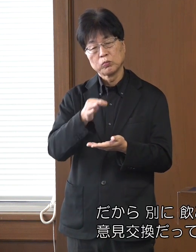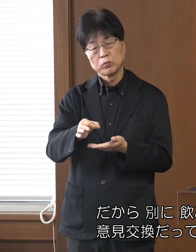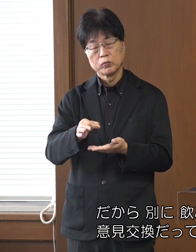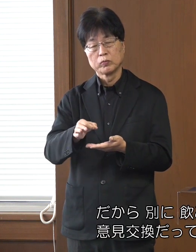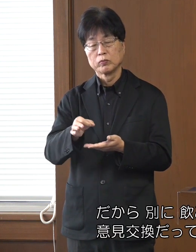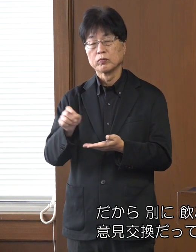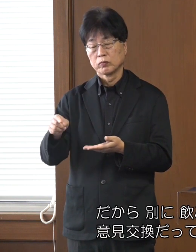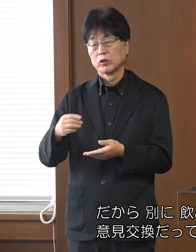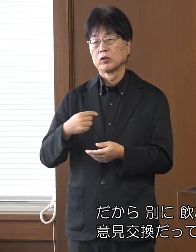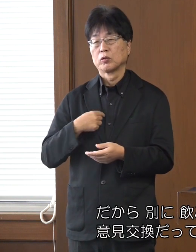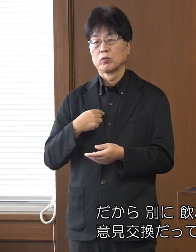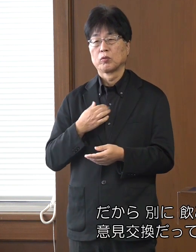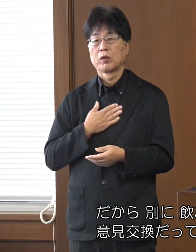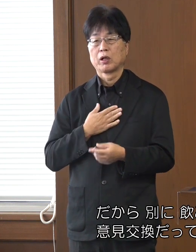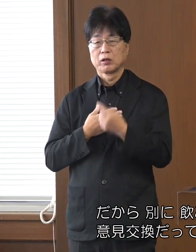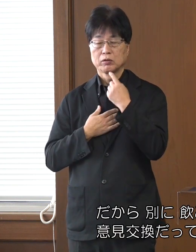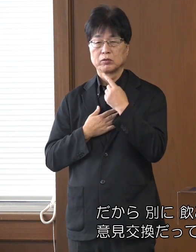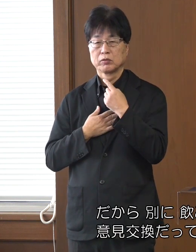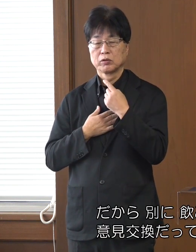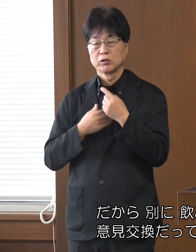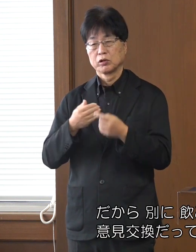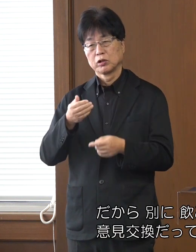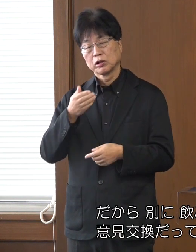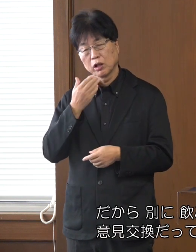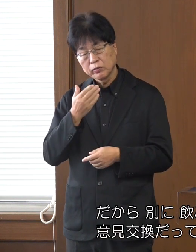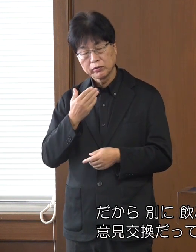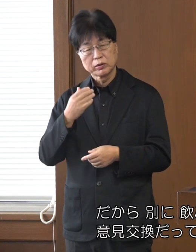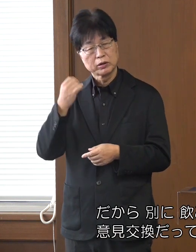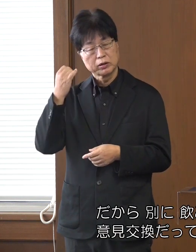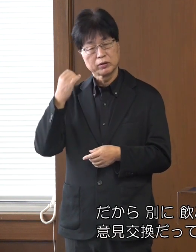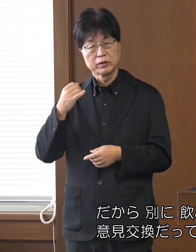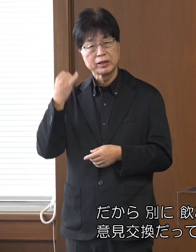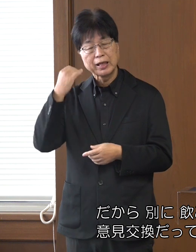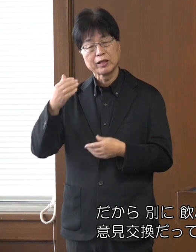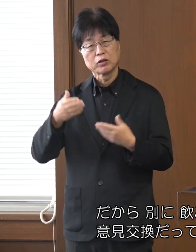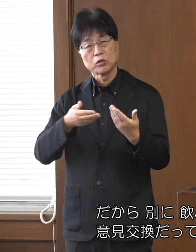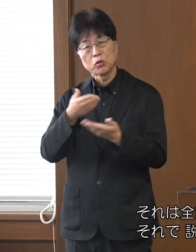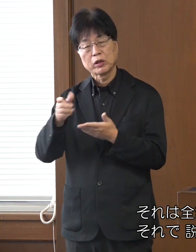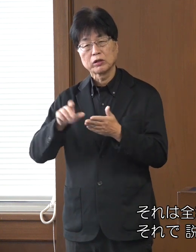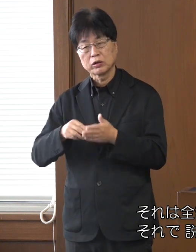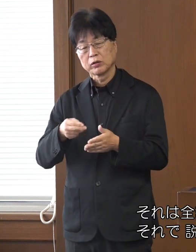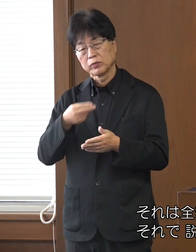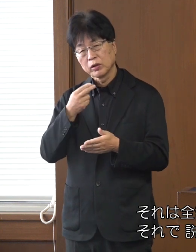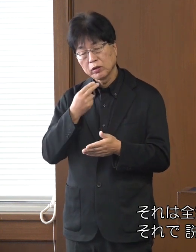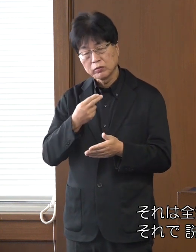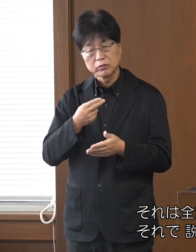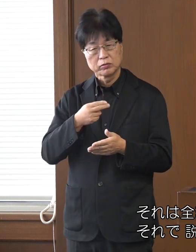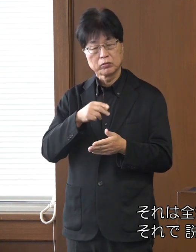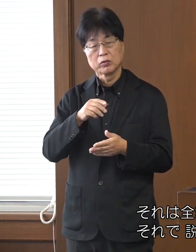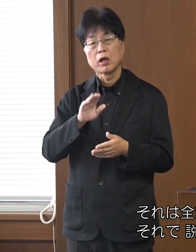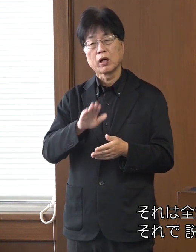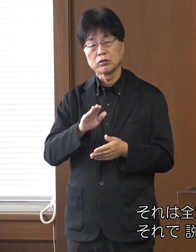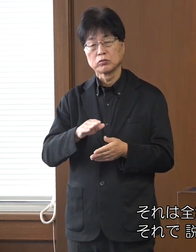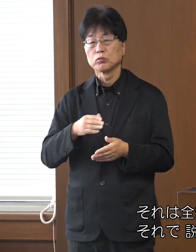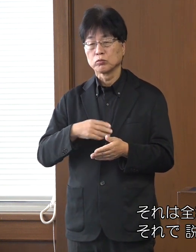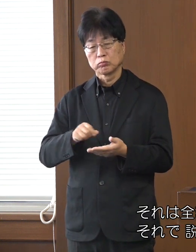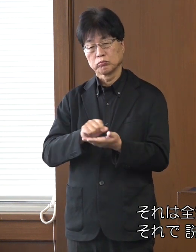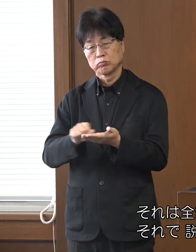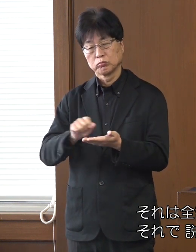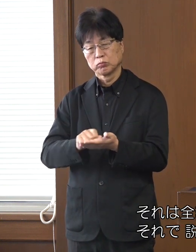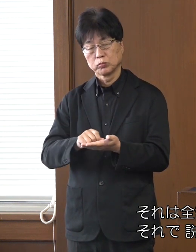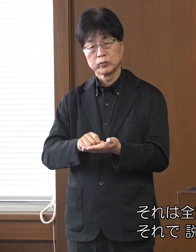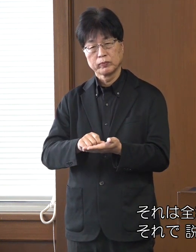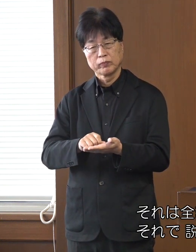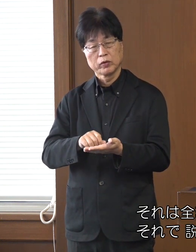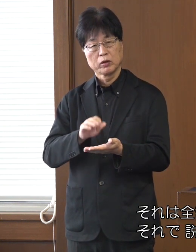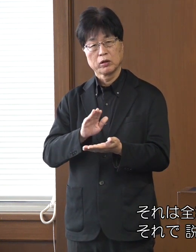だから別にそれは飲み食いだっていろんな人との意見交換だってあると思うけれども、それ全部記帳すればいいので、で説